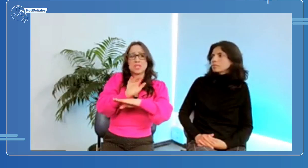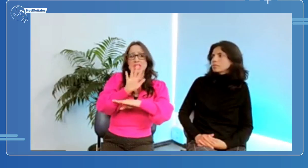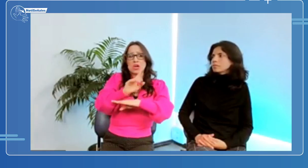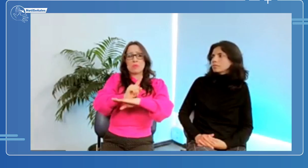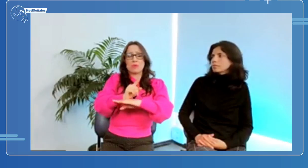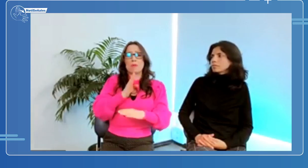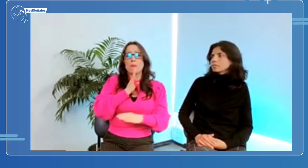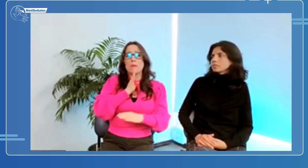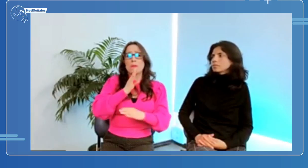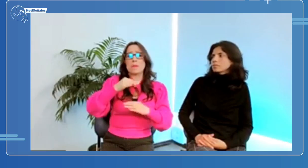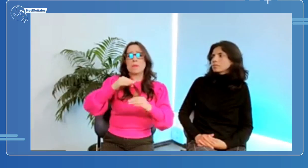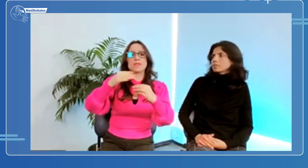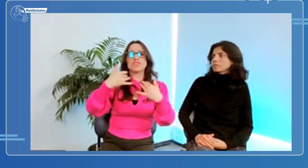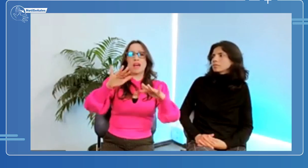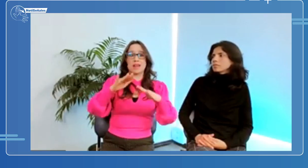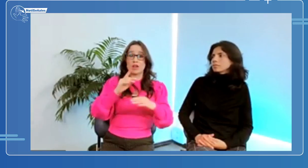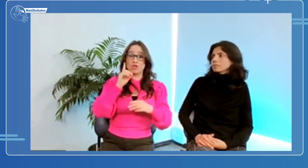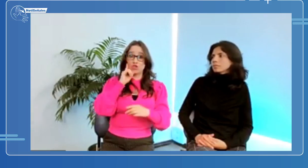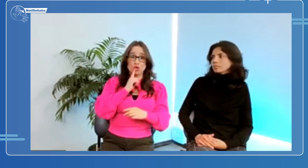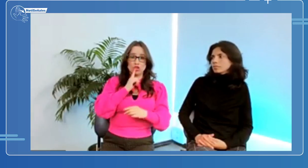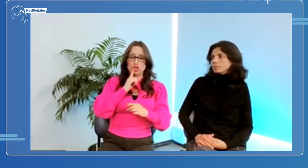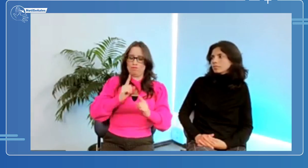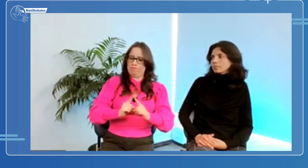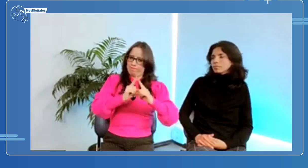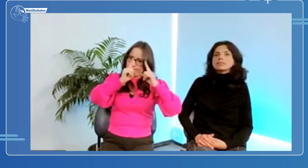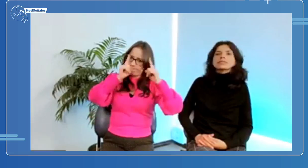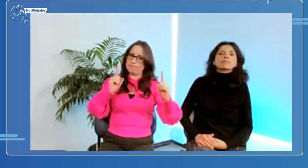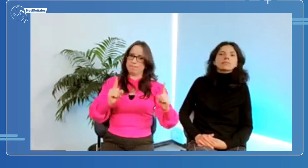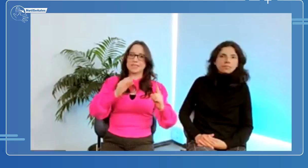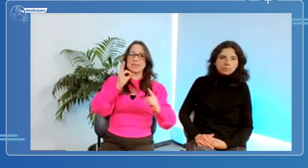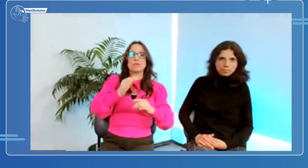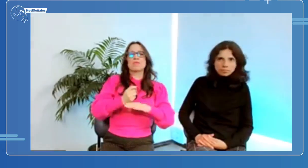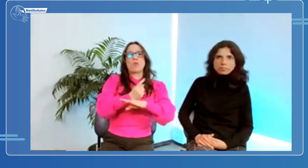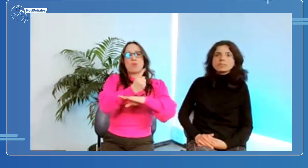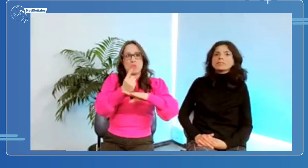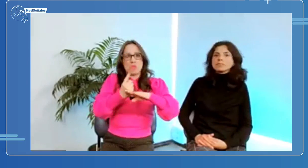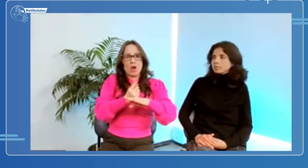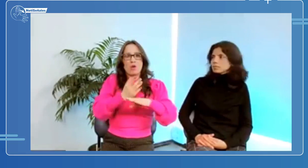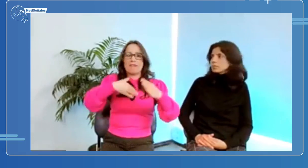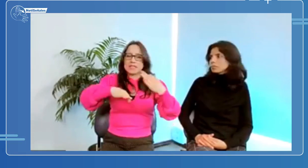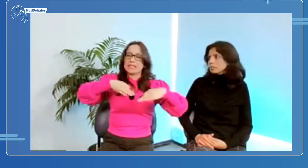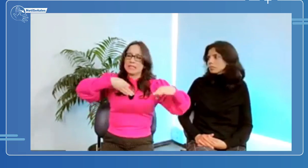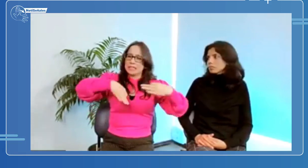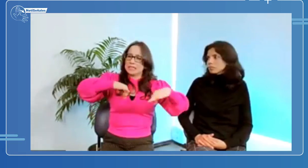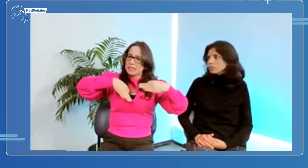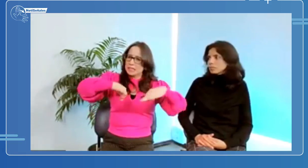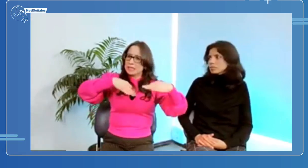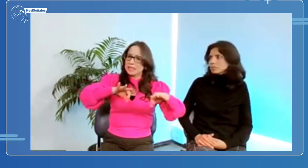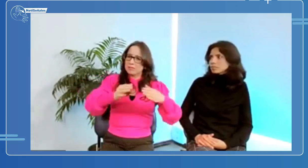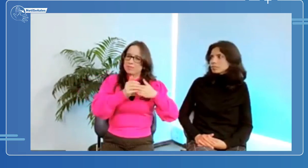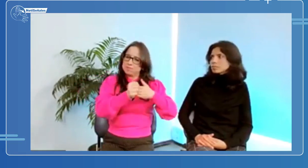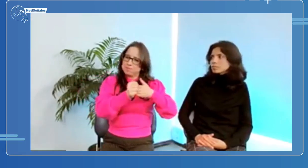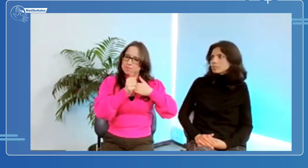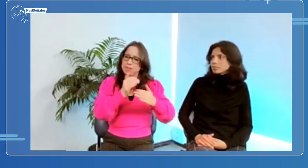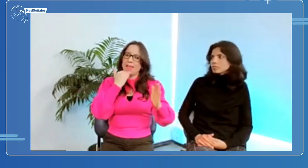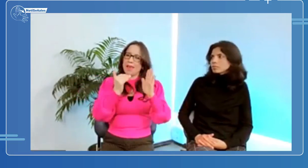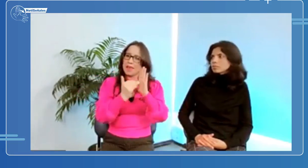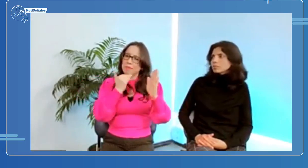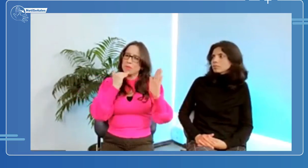hacemos una atención personalizada. Nos dedicamos no solo 10 minutos, a veces las explicaciones